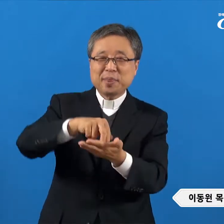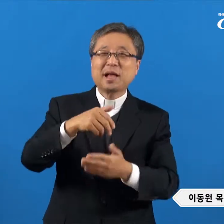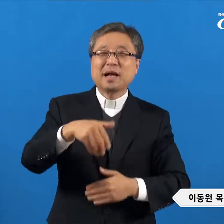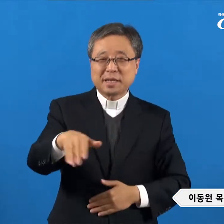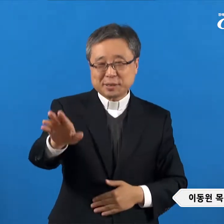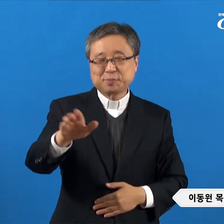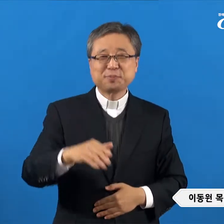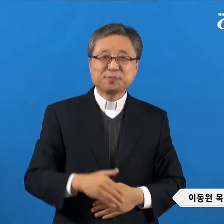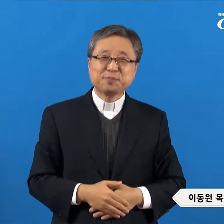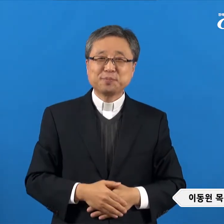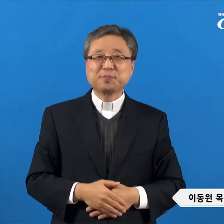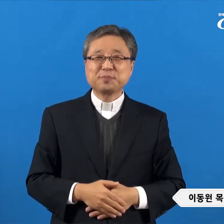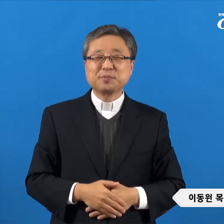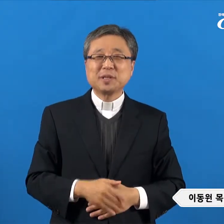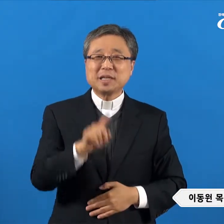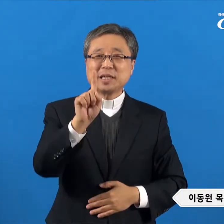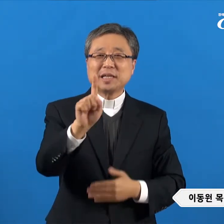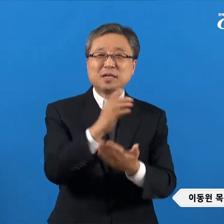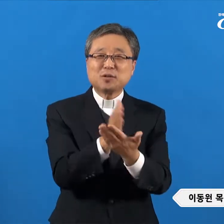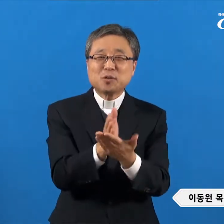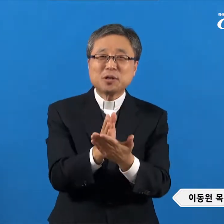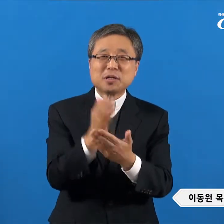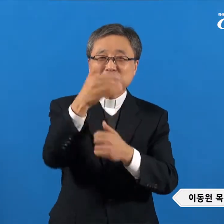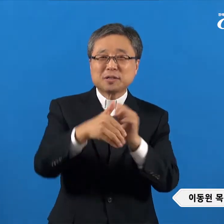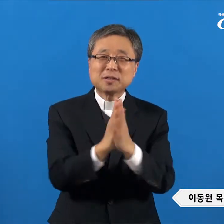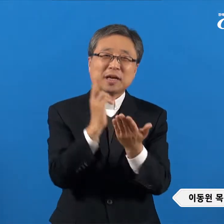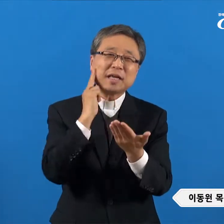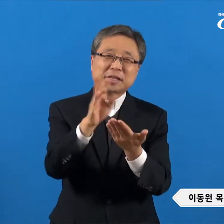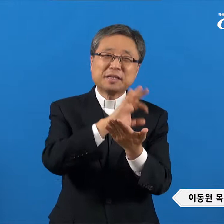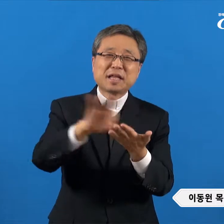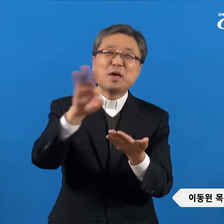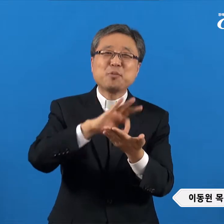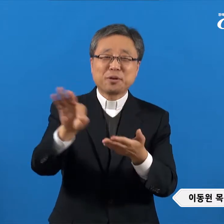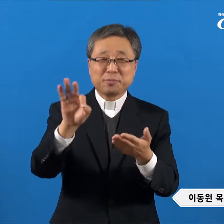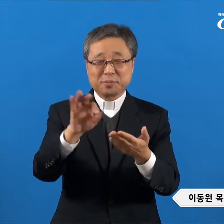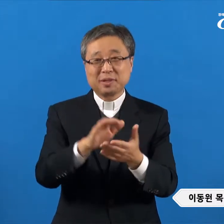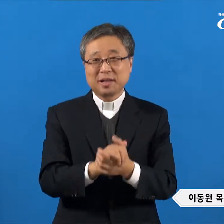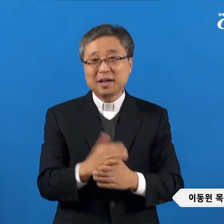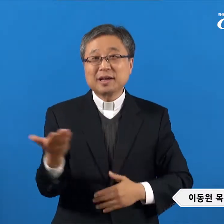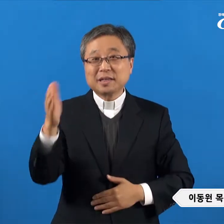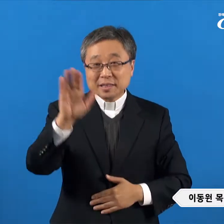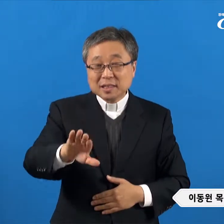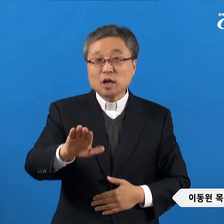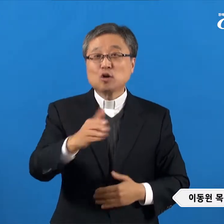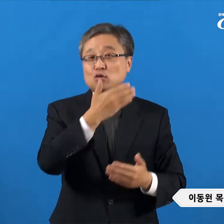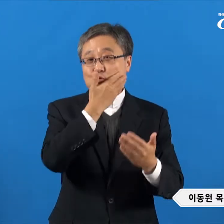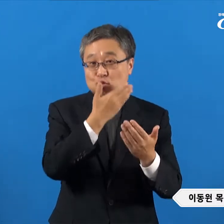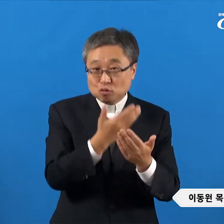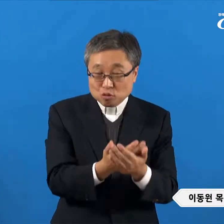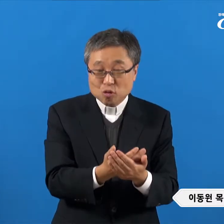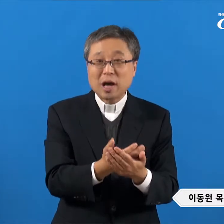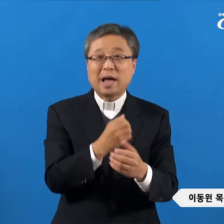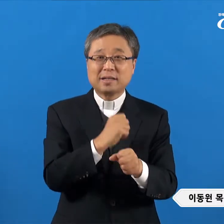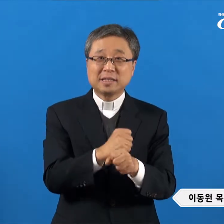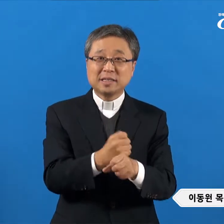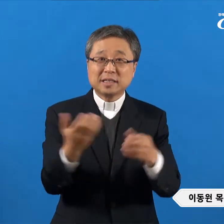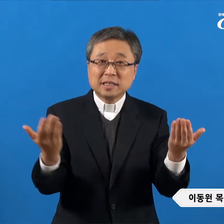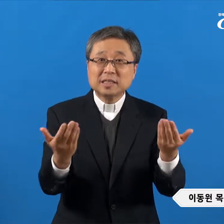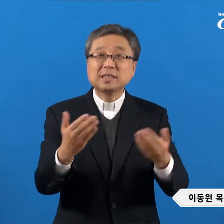가겠습니다. 일종의 성경의 남용이죠. 그런데 중요한 것은 이것입니다. 내가 정말 그